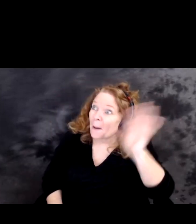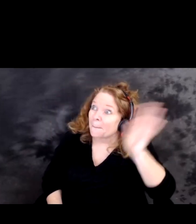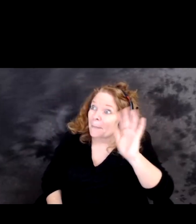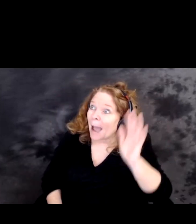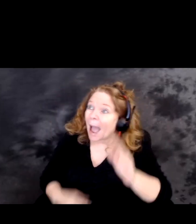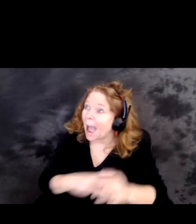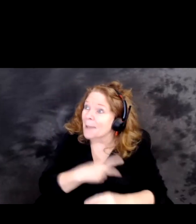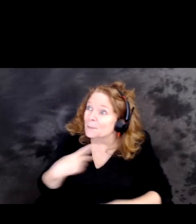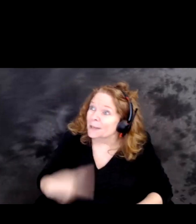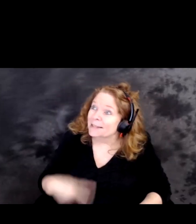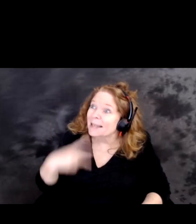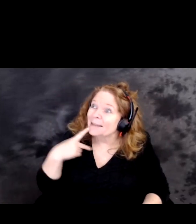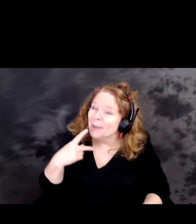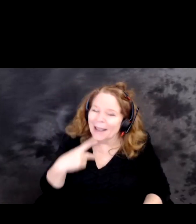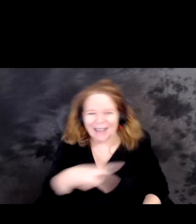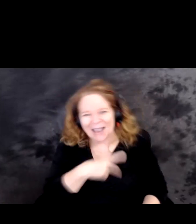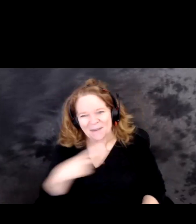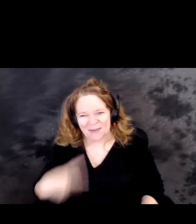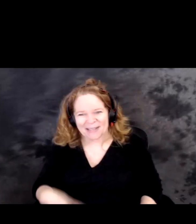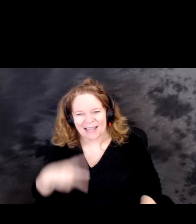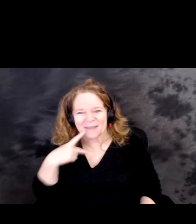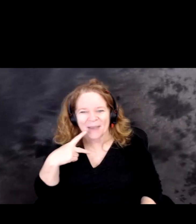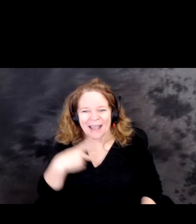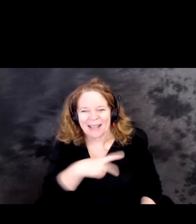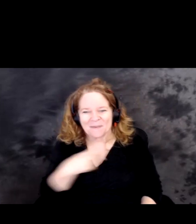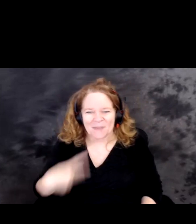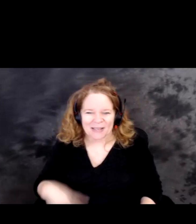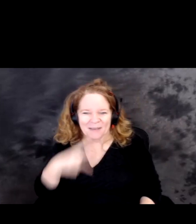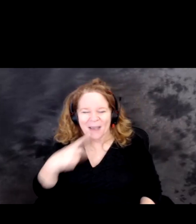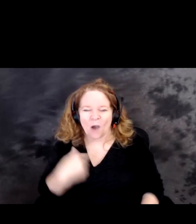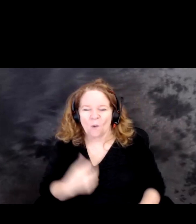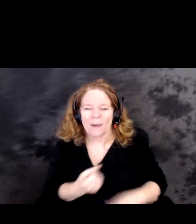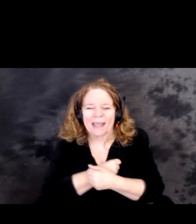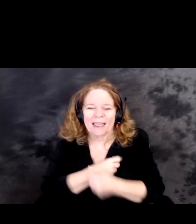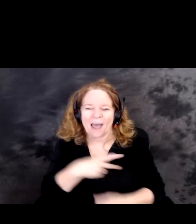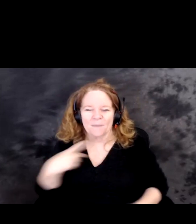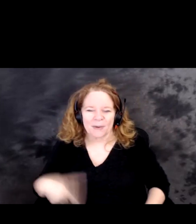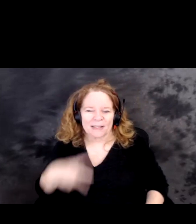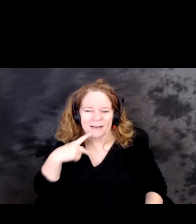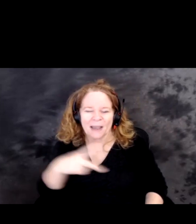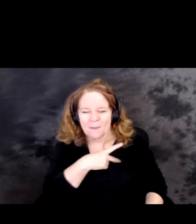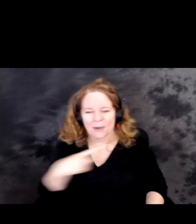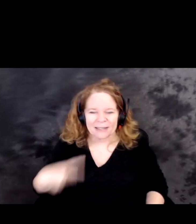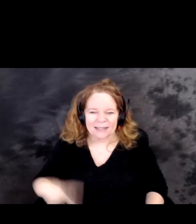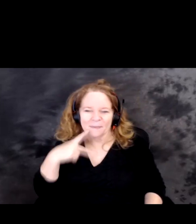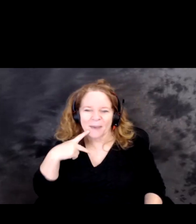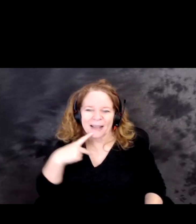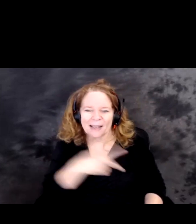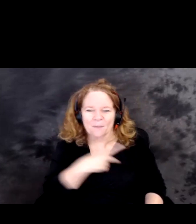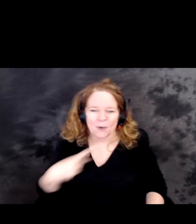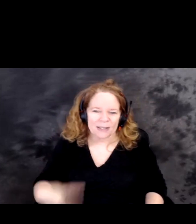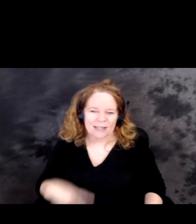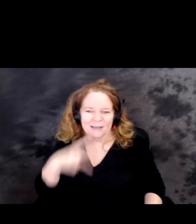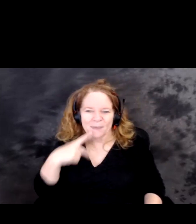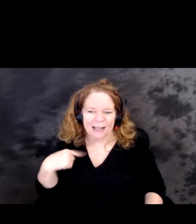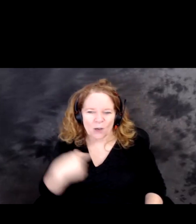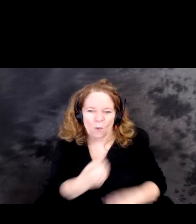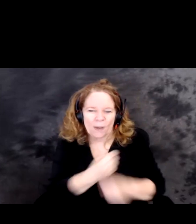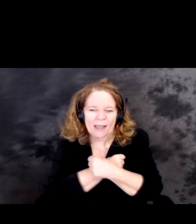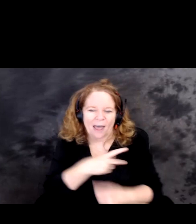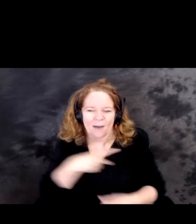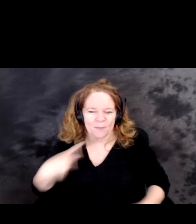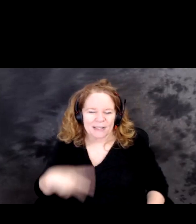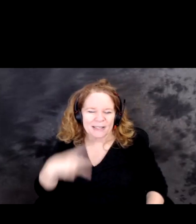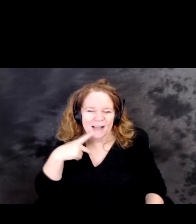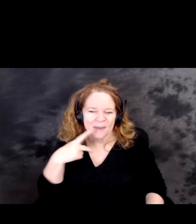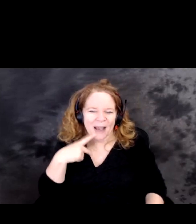Adiós, princesa Peggy, decían todos. Todos amamos a la princesa Peggy, princesa Peggy, princesa